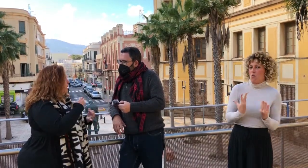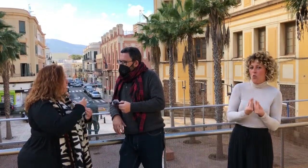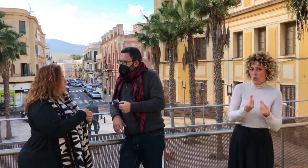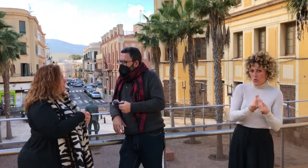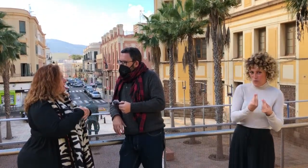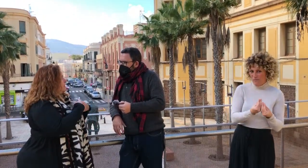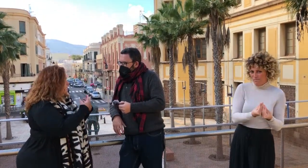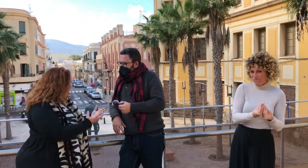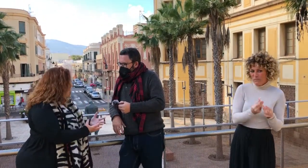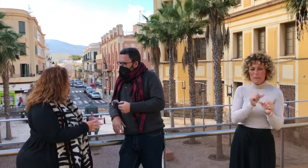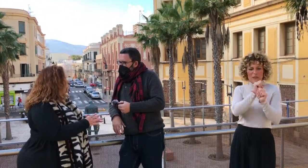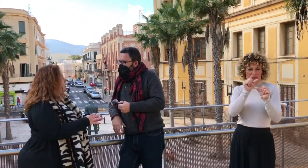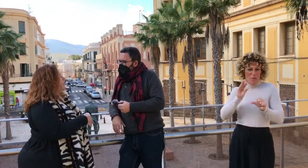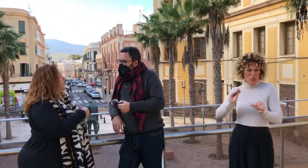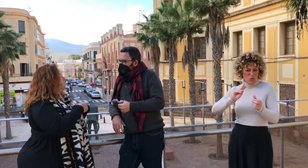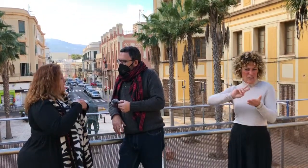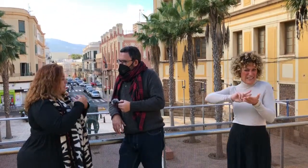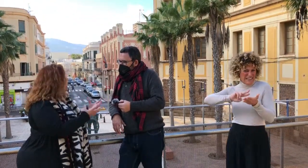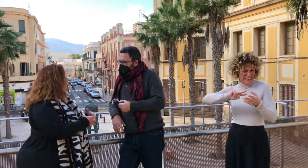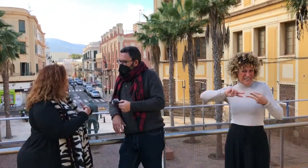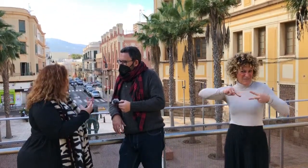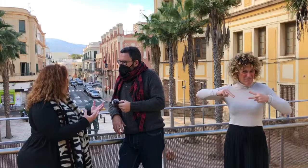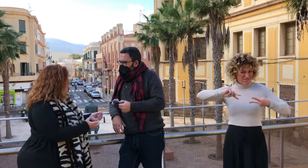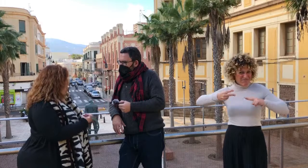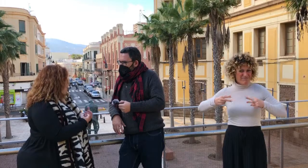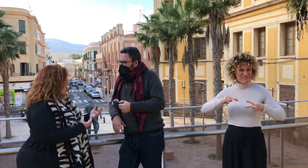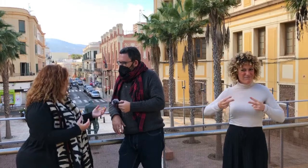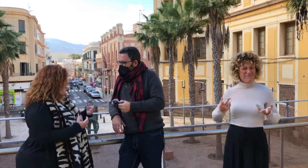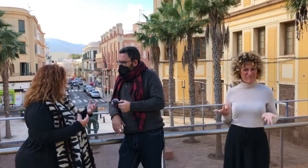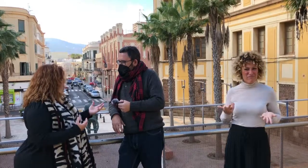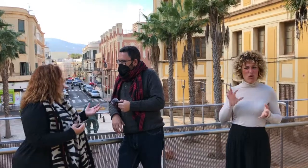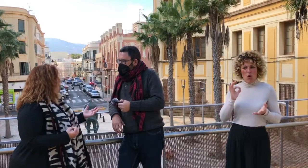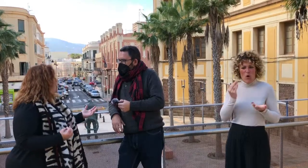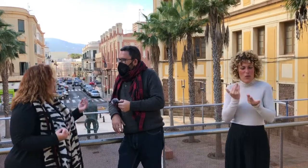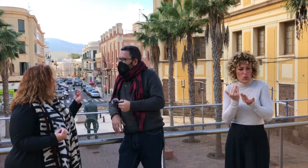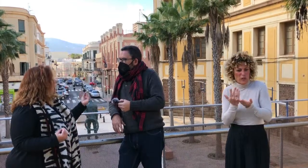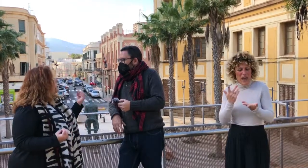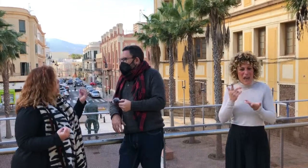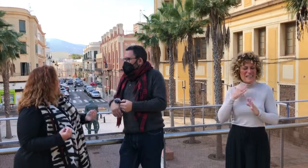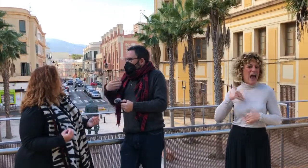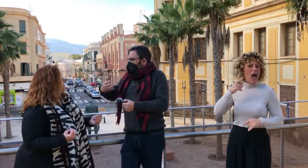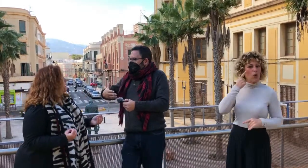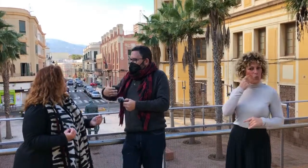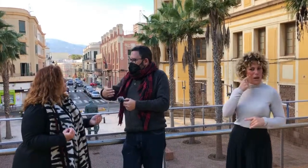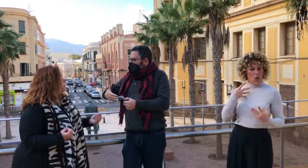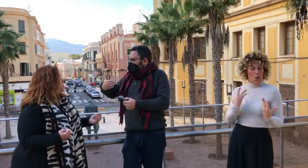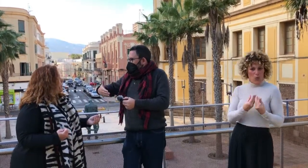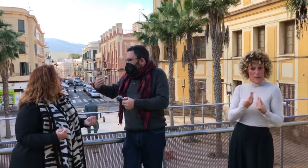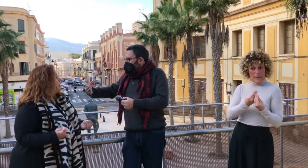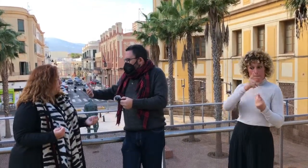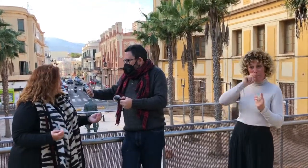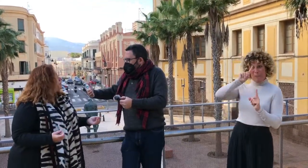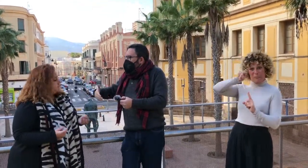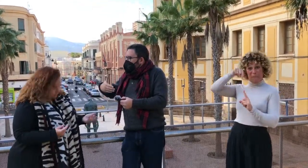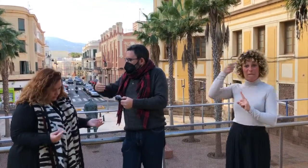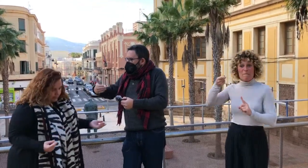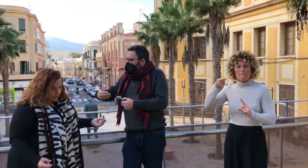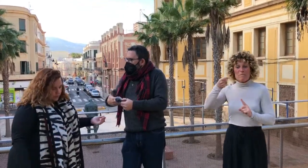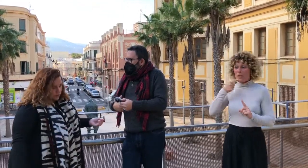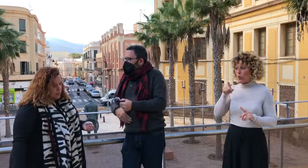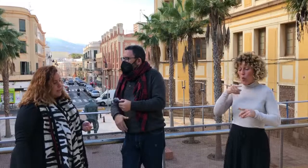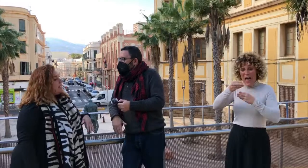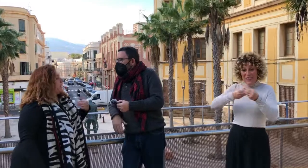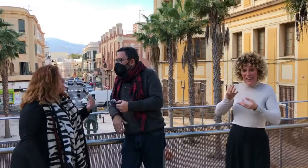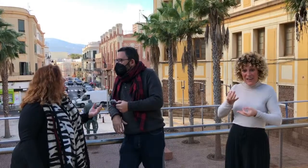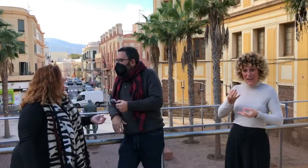forma de signar, o a su forma de pensar, o de estudiar, o lo que... ¿no? Y sí, el año siguiente... Lo que vas haciendo es acompañar en todo,